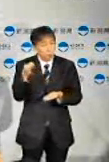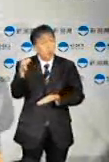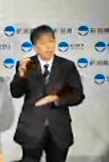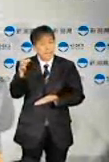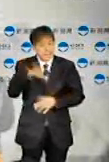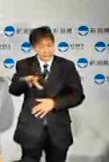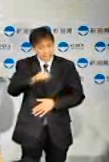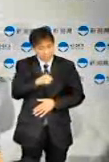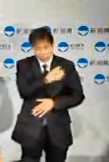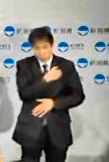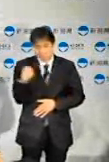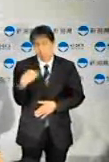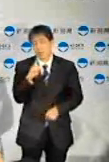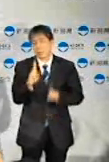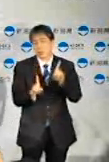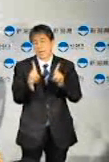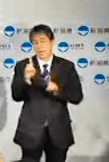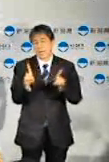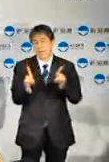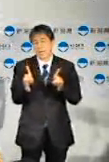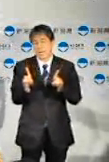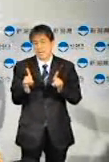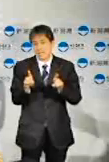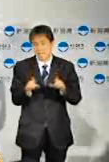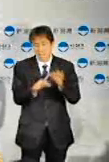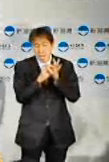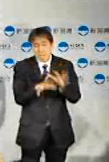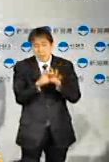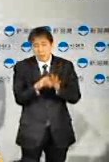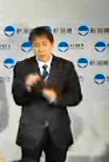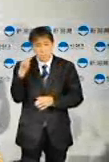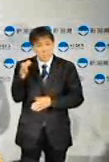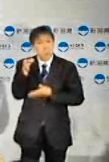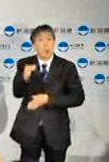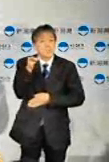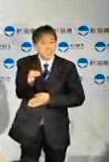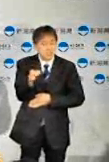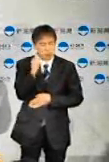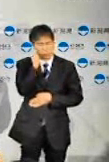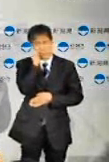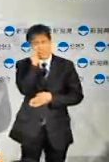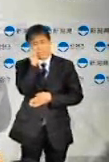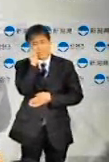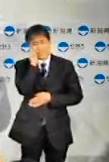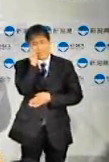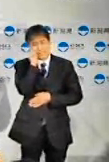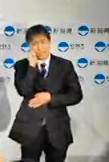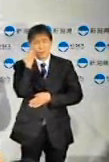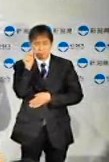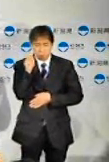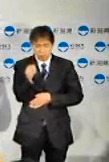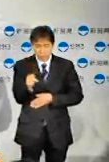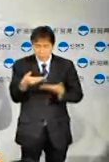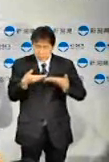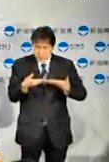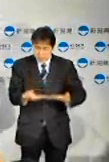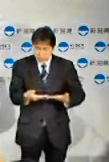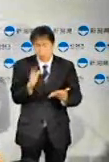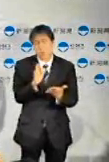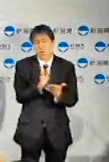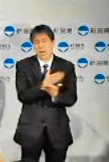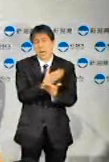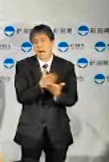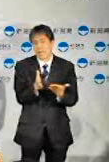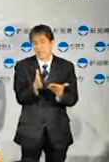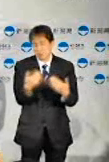できるのかというところ、その無駄な投資はできないという中で、そうした慎重な判断というところ